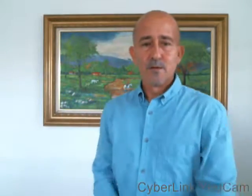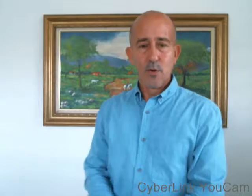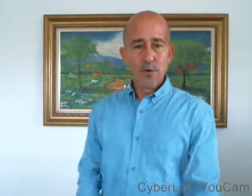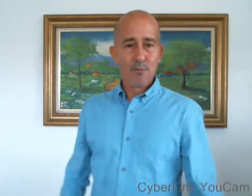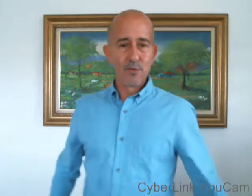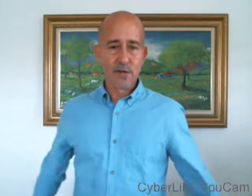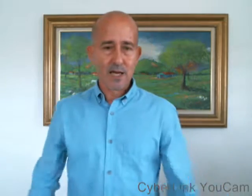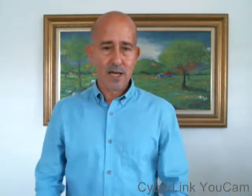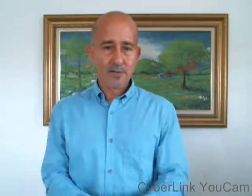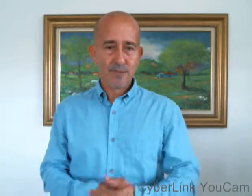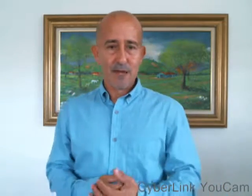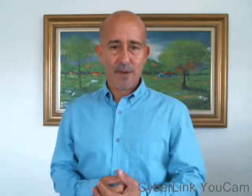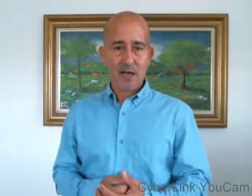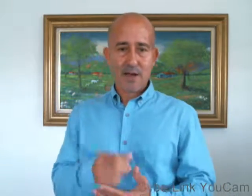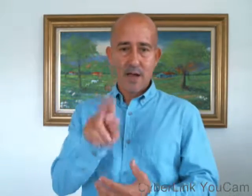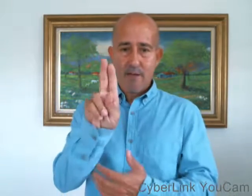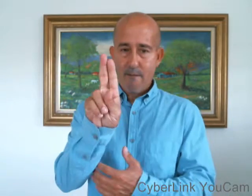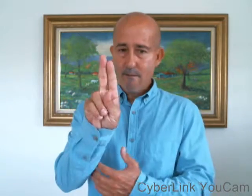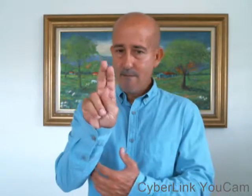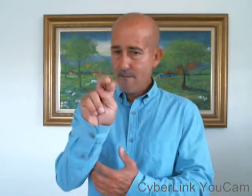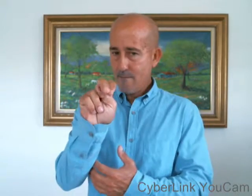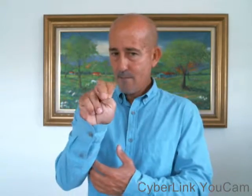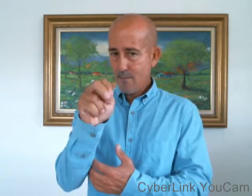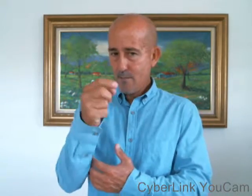hoy vamos a hablar de la palabra